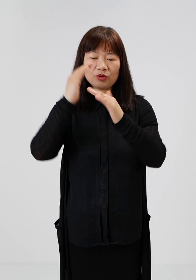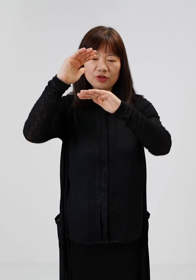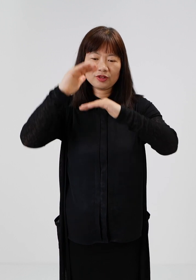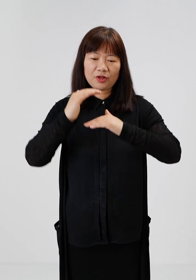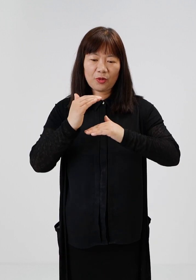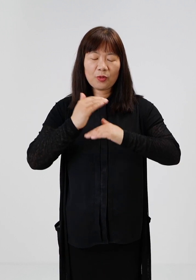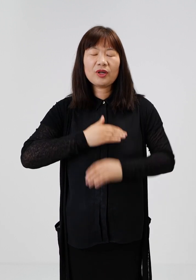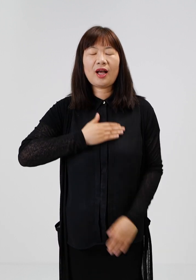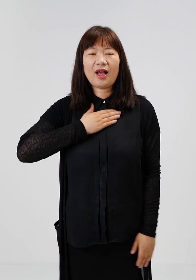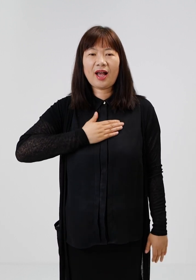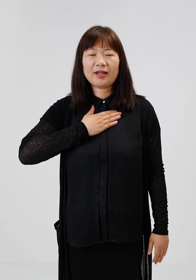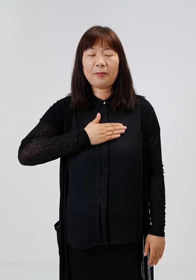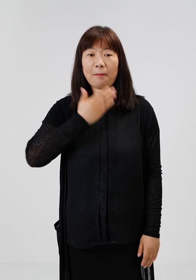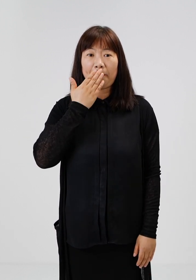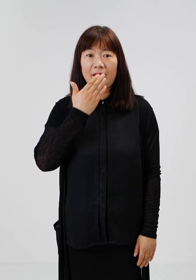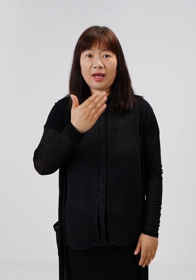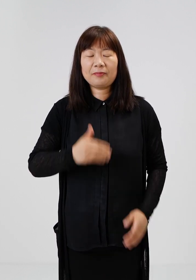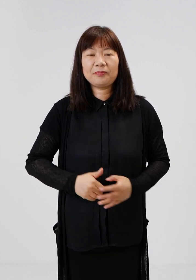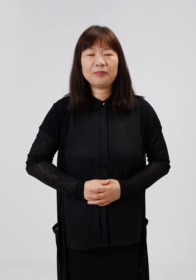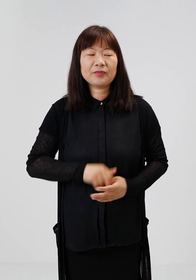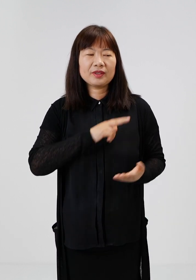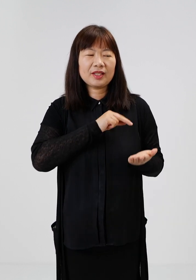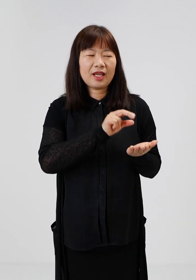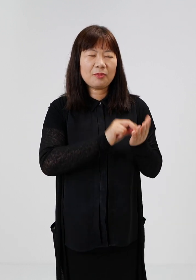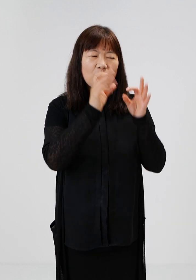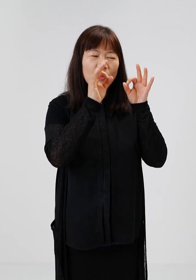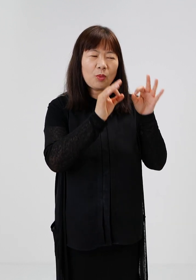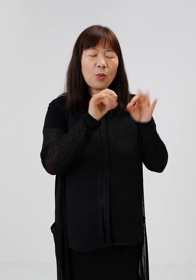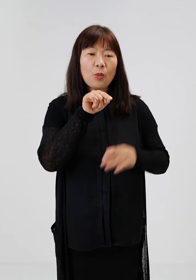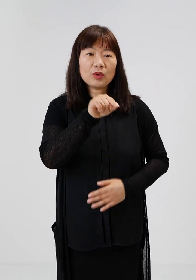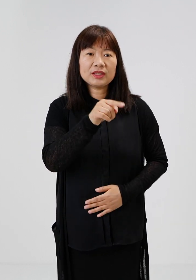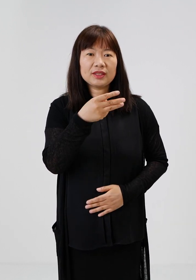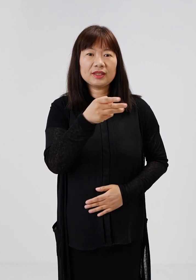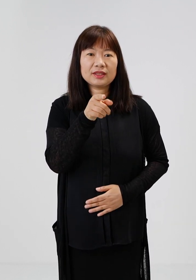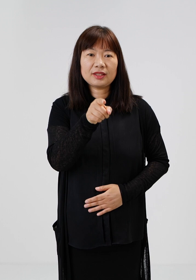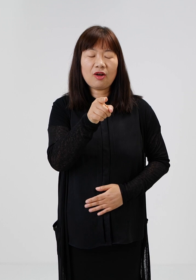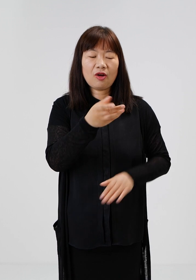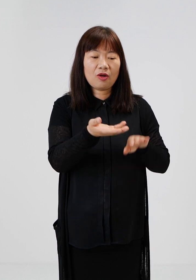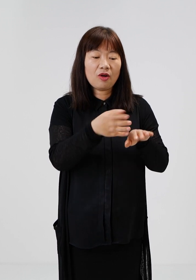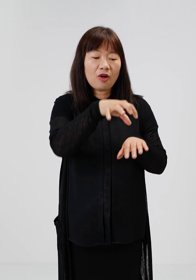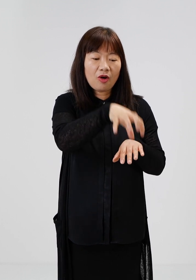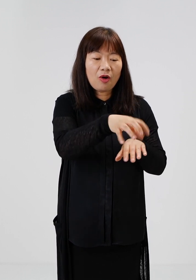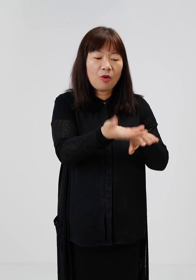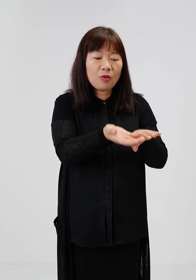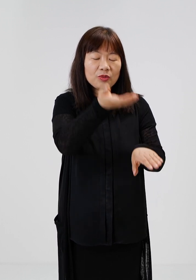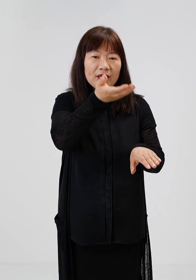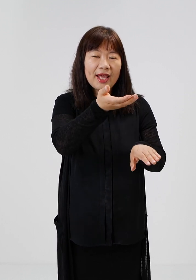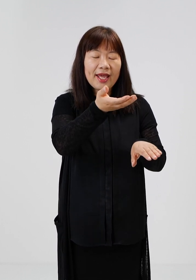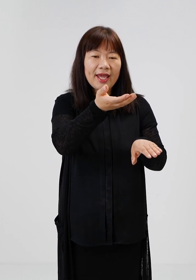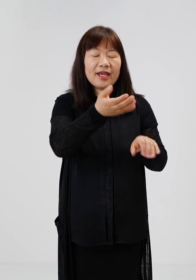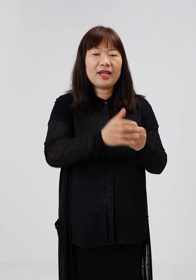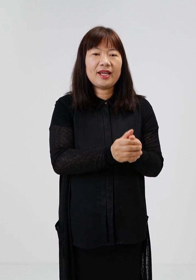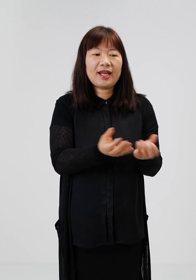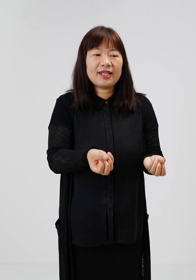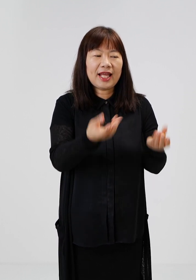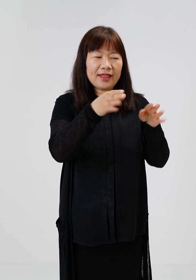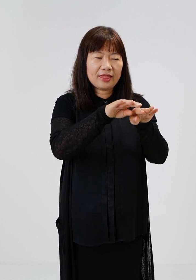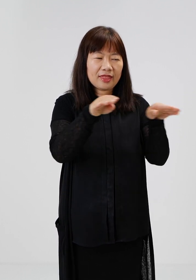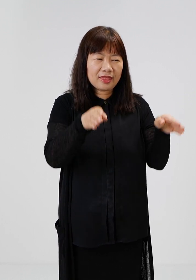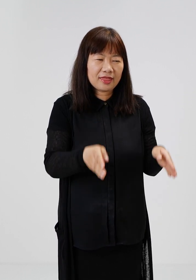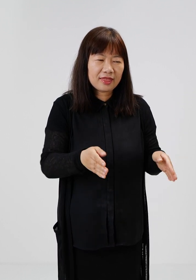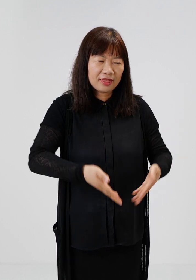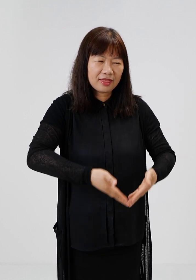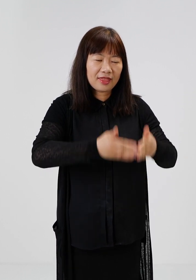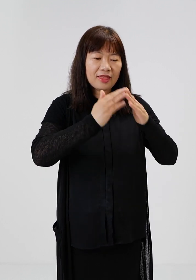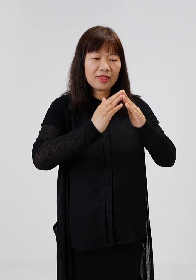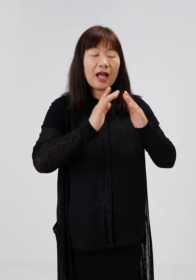것 같습니다. 그래서 제목이 그 터 위에 단을 세우다. 두 번째 시간인데